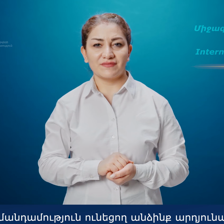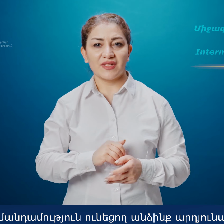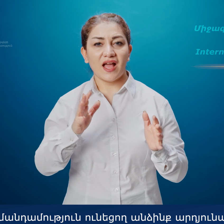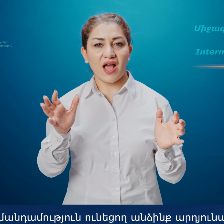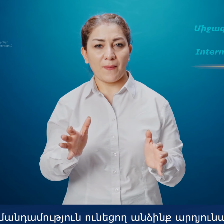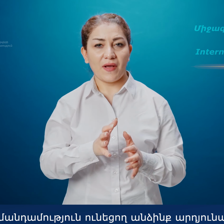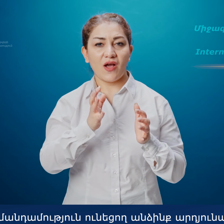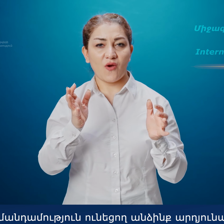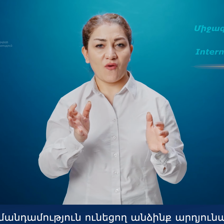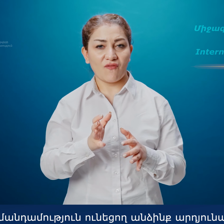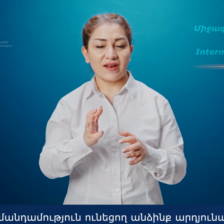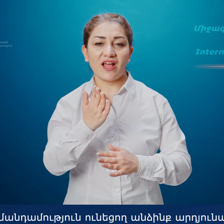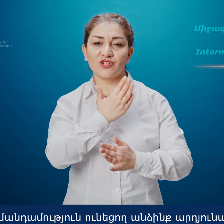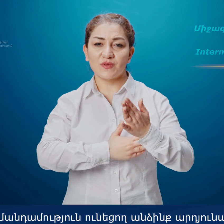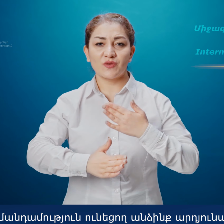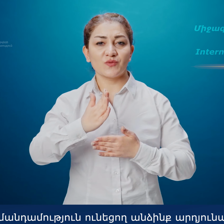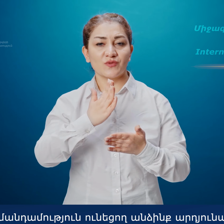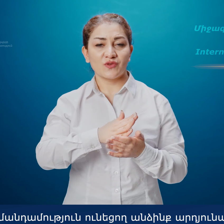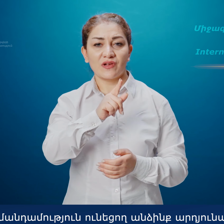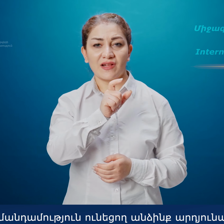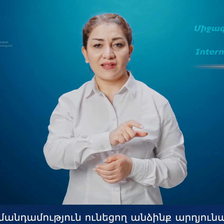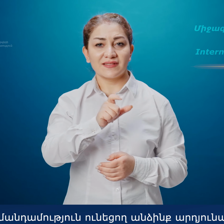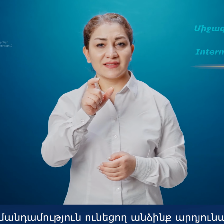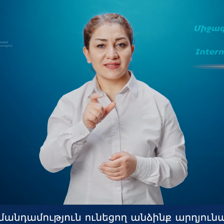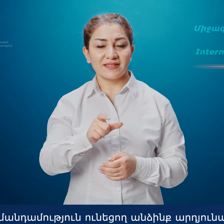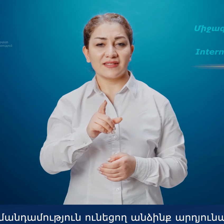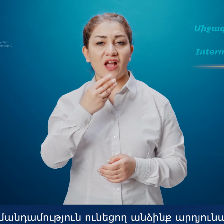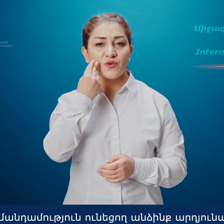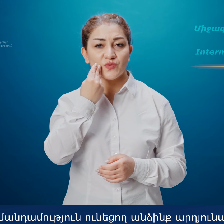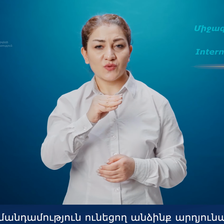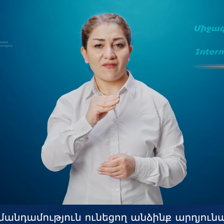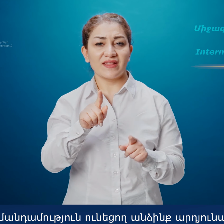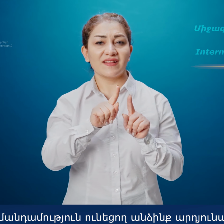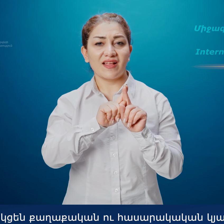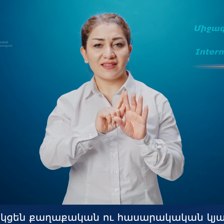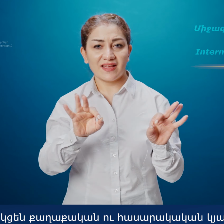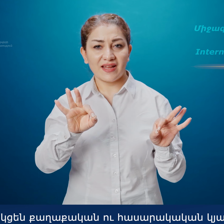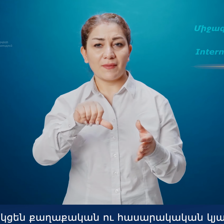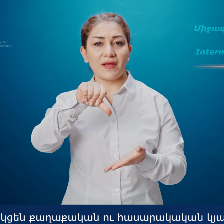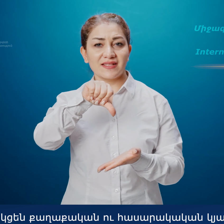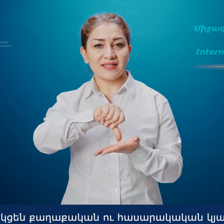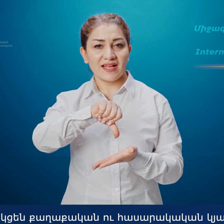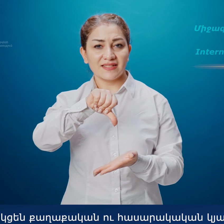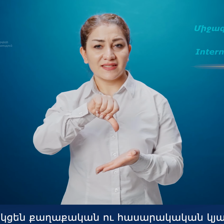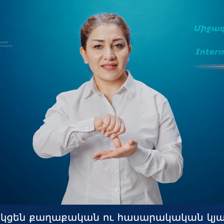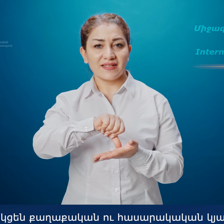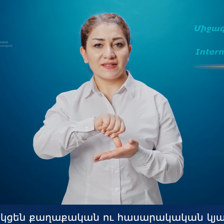ապահովել, որ հաշմանդամություն ունեցող անձինք արդյունավետ ու լիակատար կերպով մասնակցեն քաղաքական ու հասարակական կյանքին, այլոց